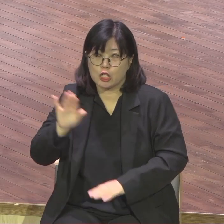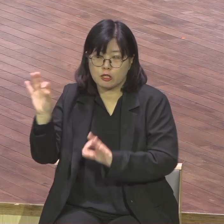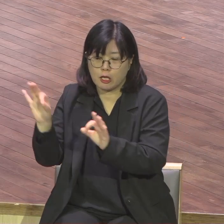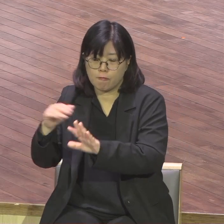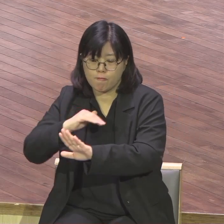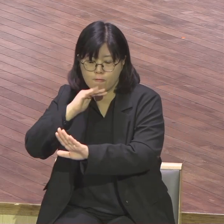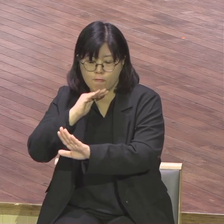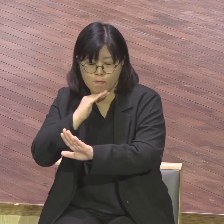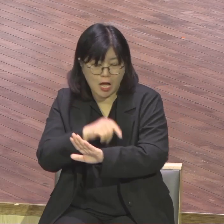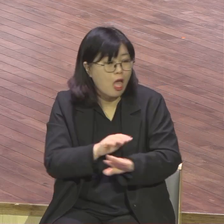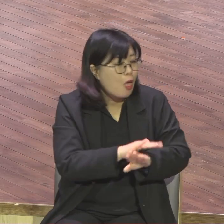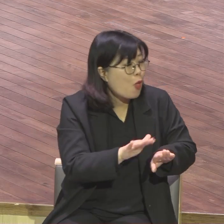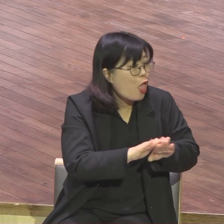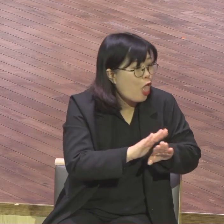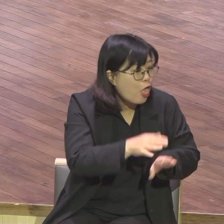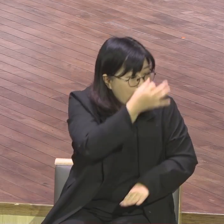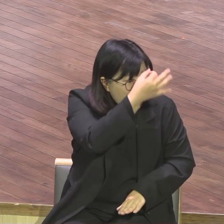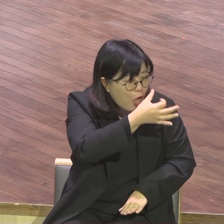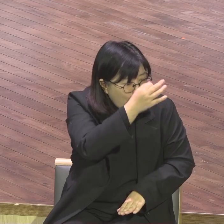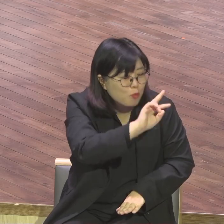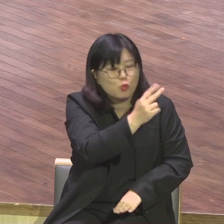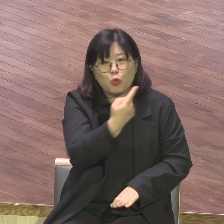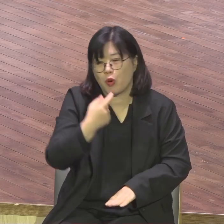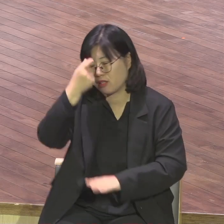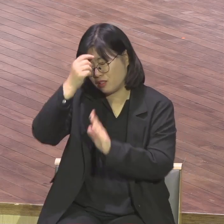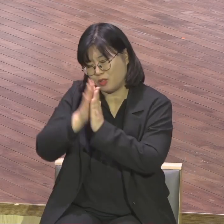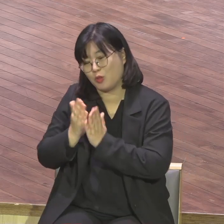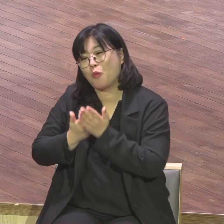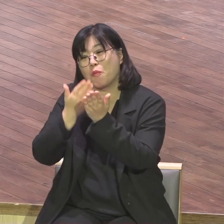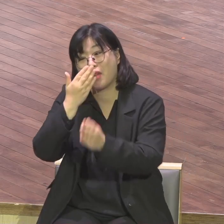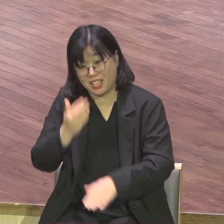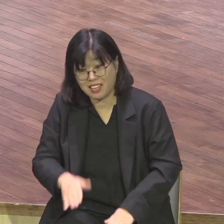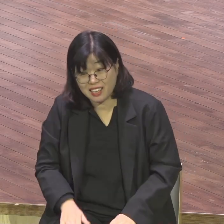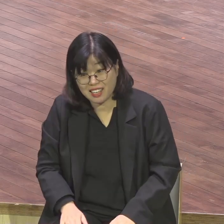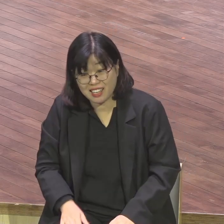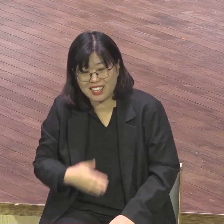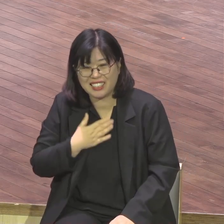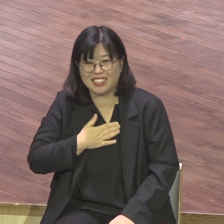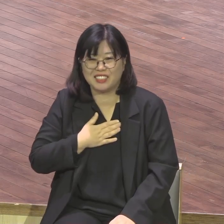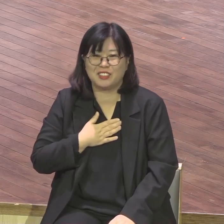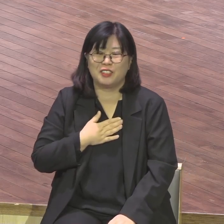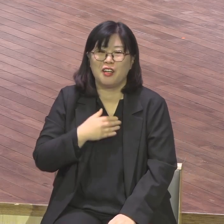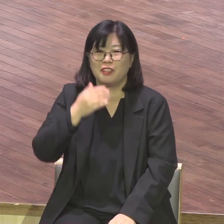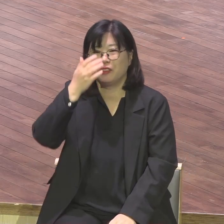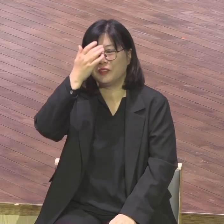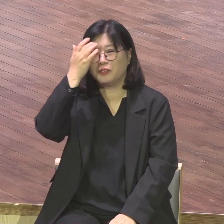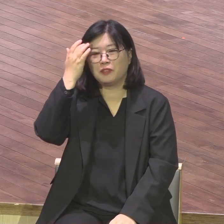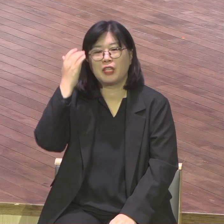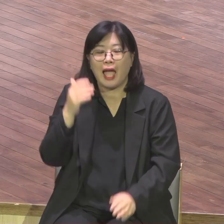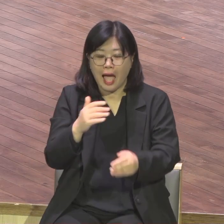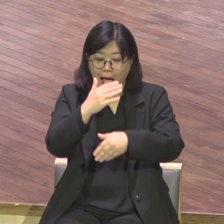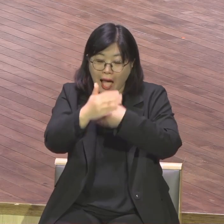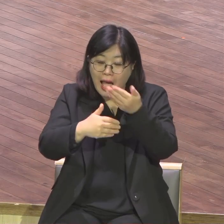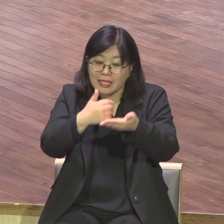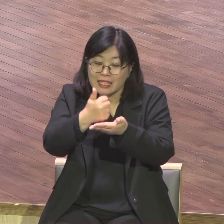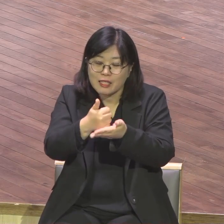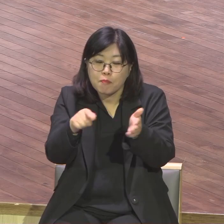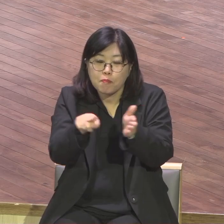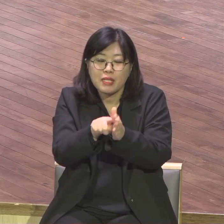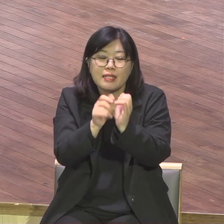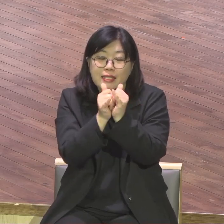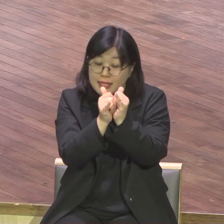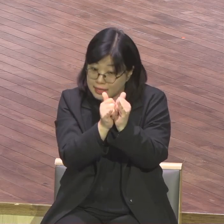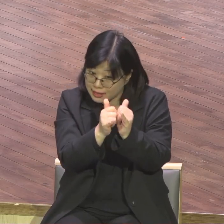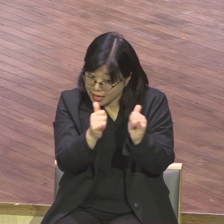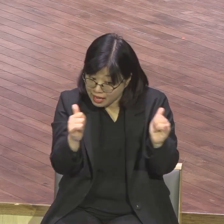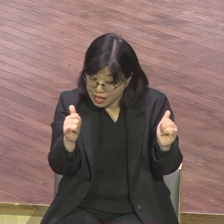막다른 골목이라는 없다. 기도의 자리만 있을 뿐이다. 막다른 그런 자리가 없어요. 막다른